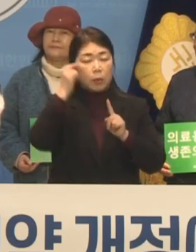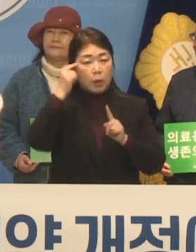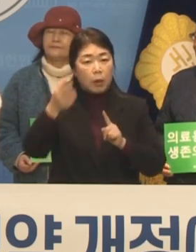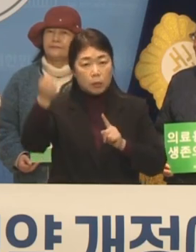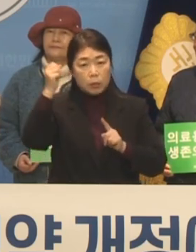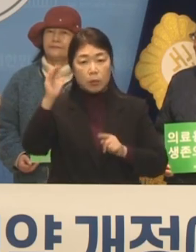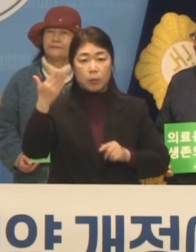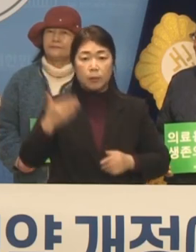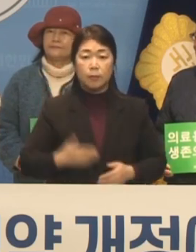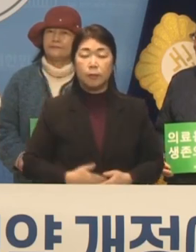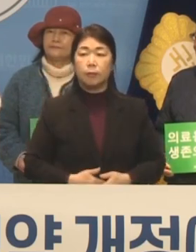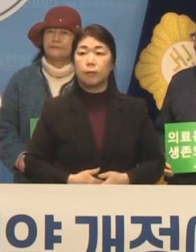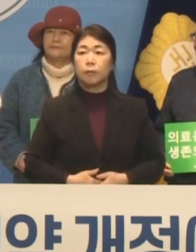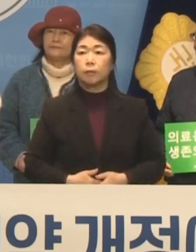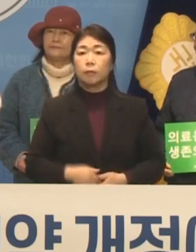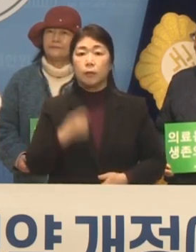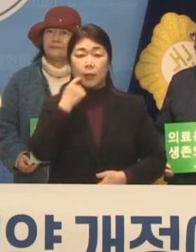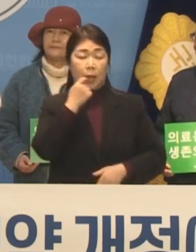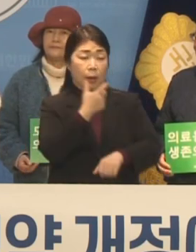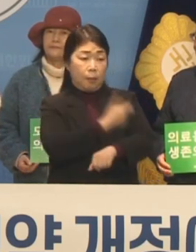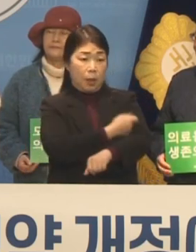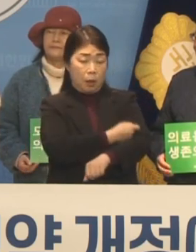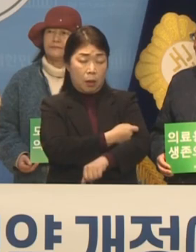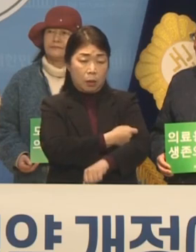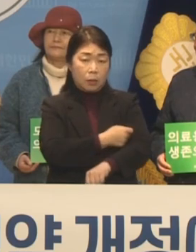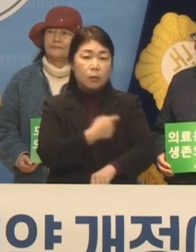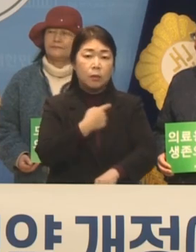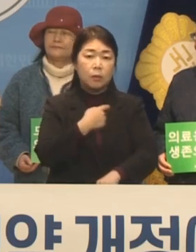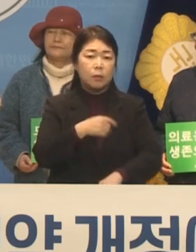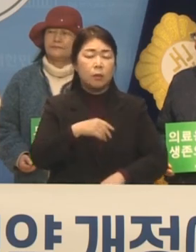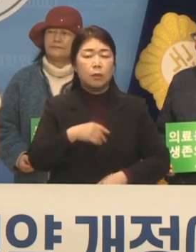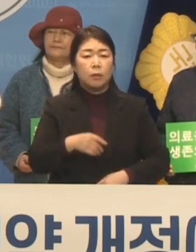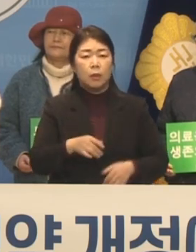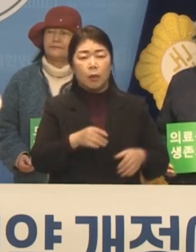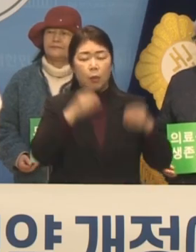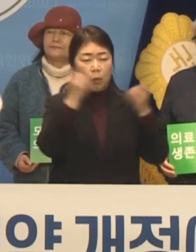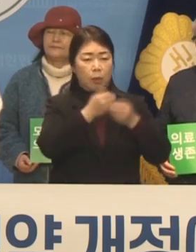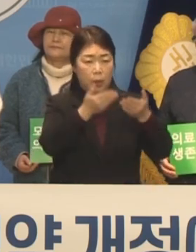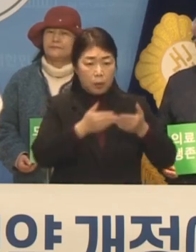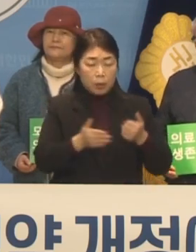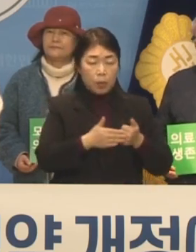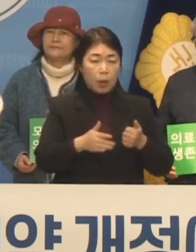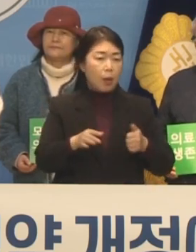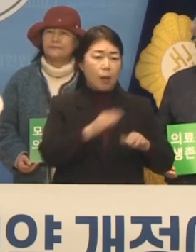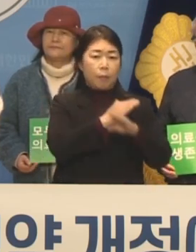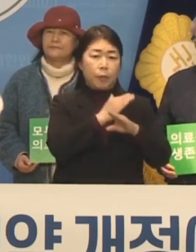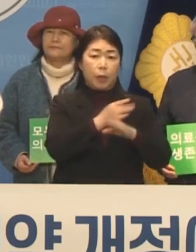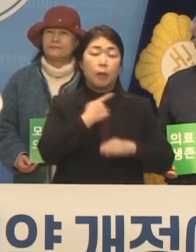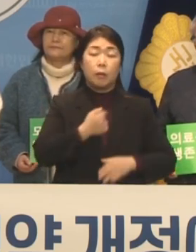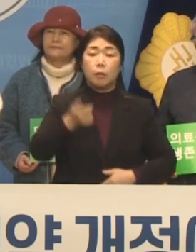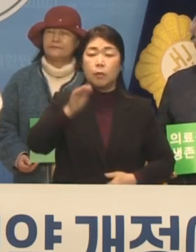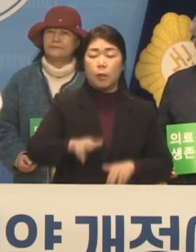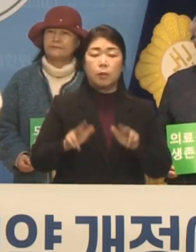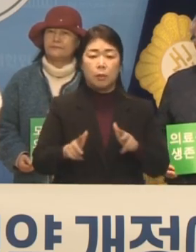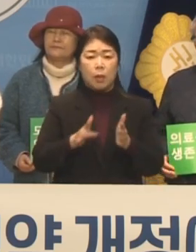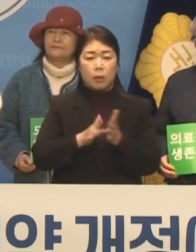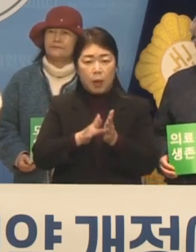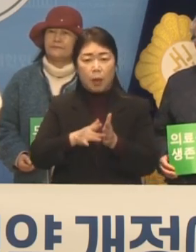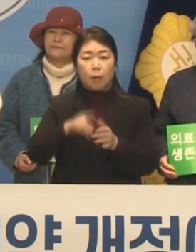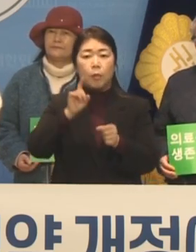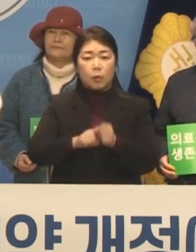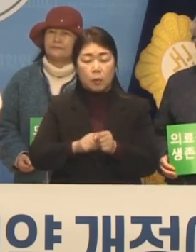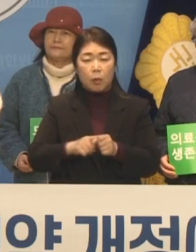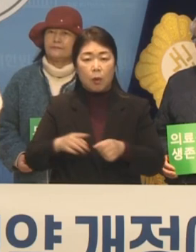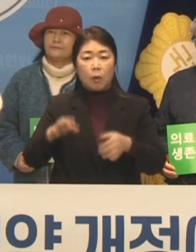있습니다. 마약류만 이식으로 되던 대마 성분이 이제는 의학적 가치가 있는 성분으로 이해되고 있으며 대마